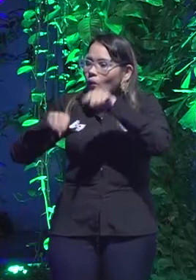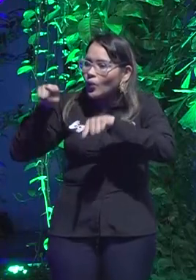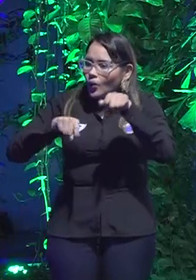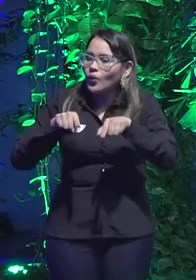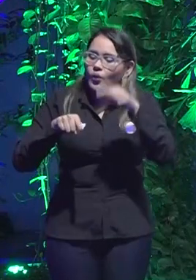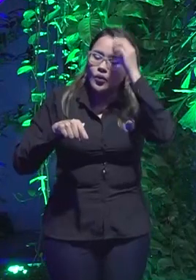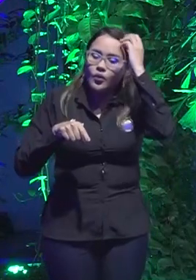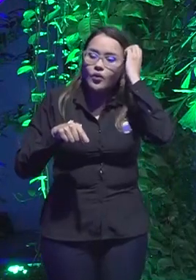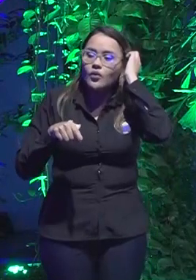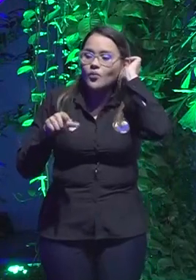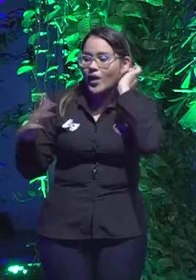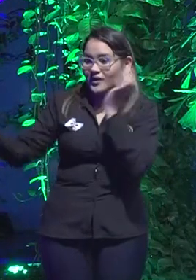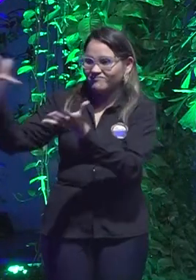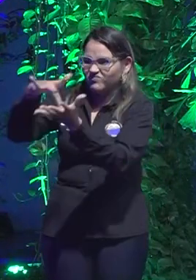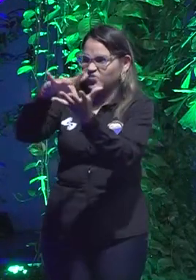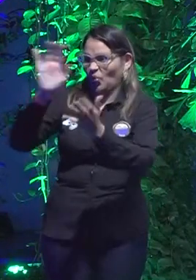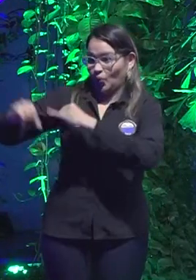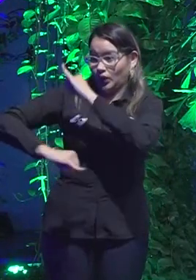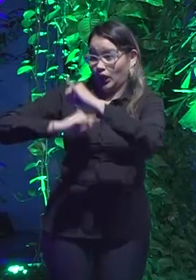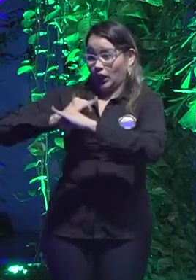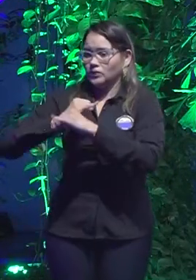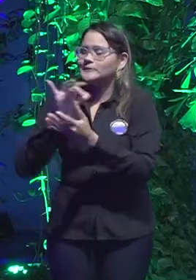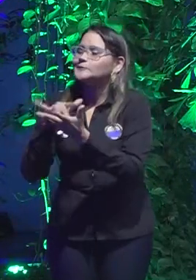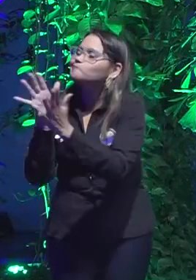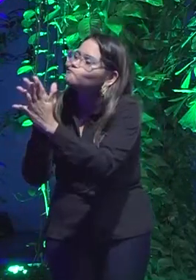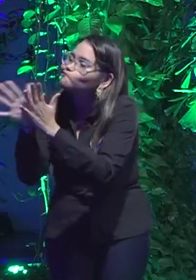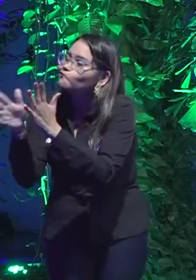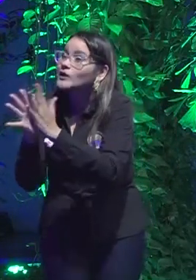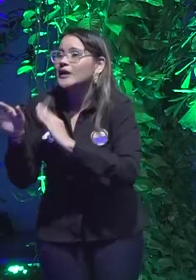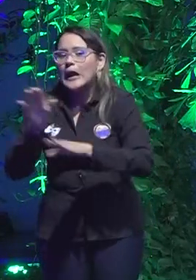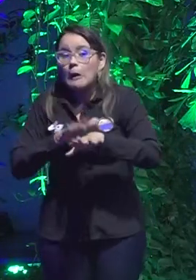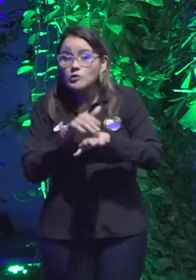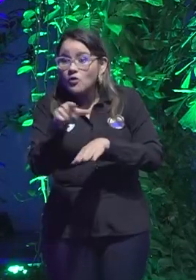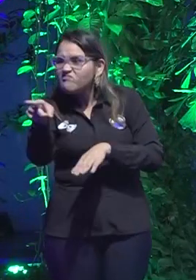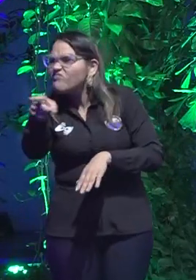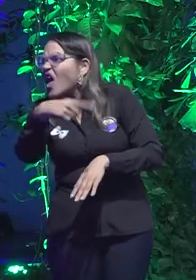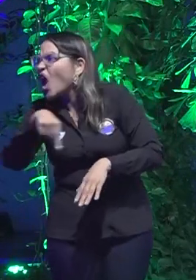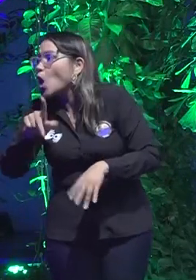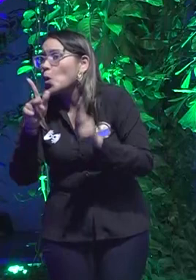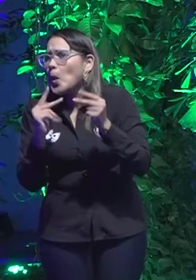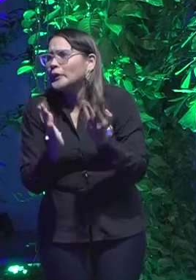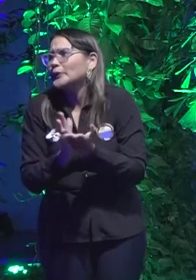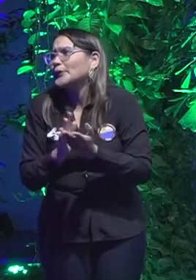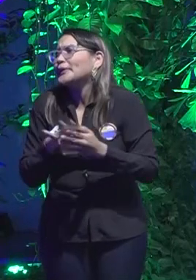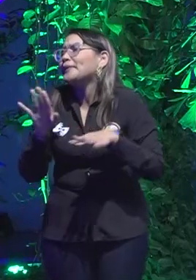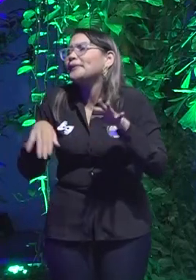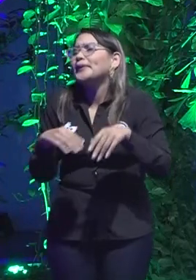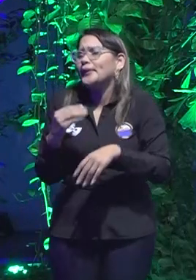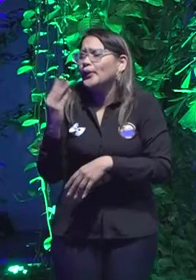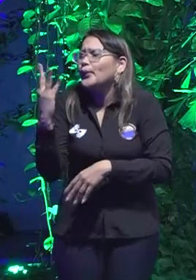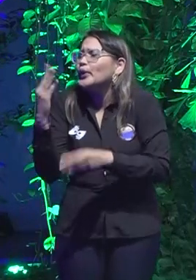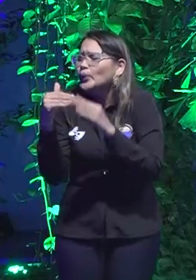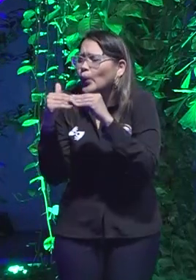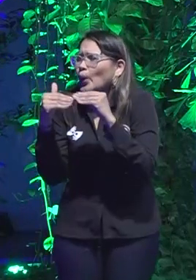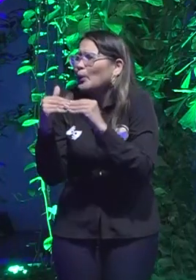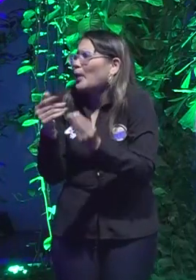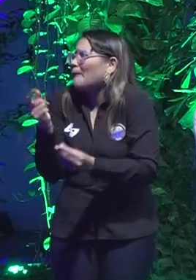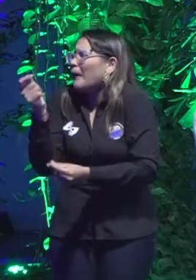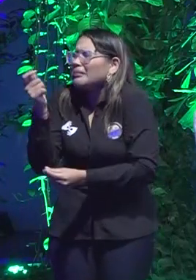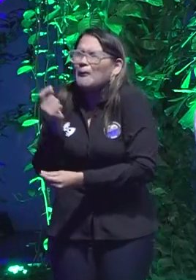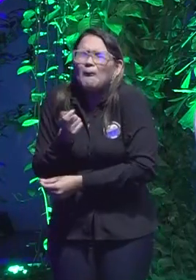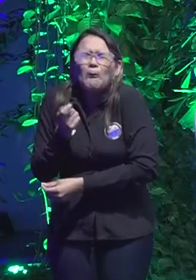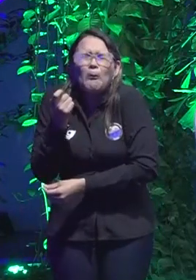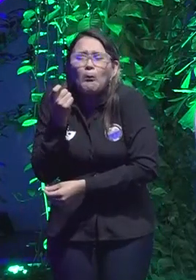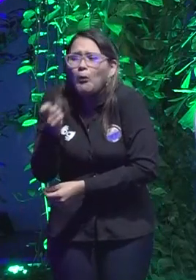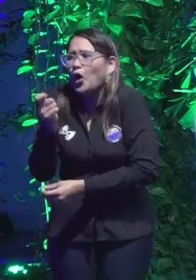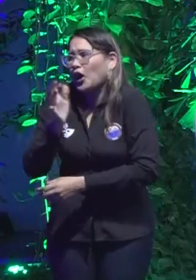pares internacionales que el 92% de nuestros estudiantes vienen de hogares que sobreviven con $4 o menos por día, que el